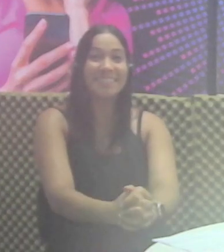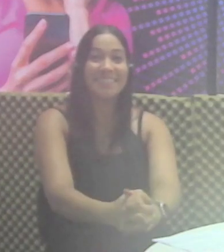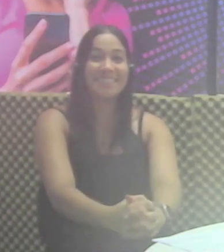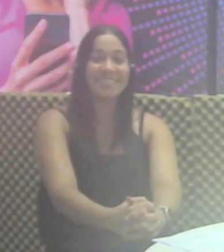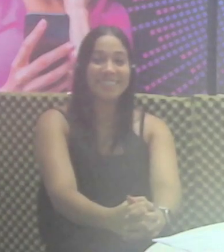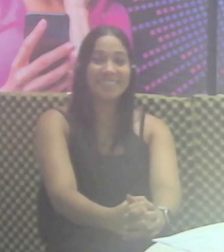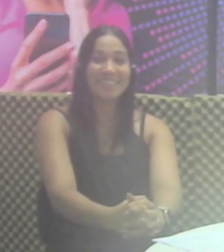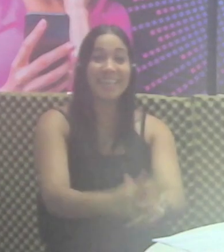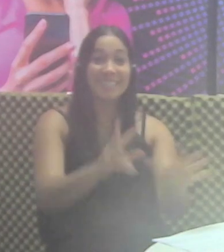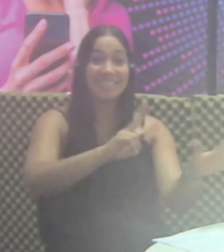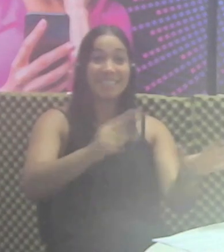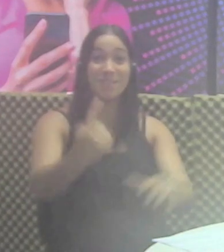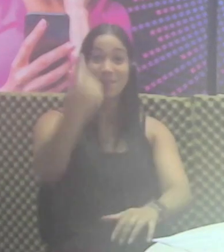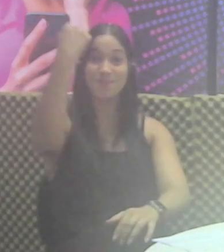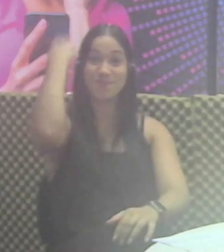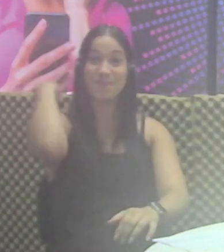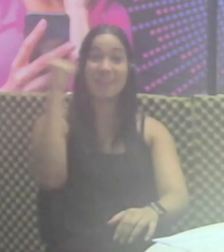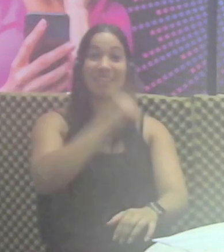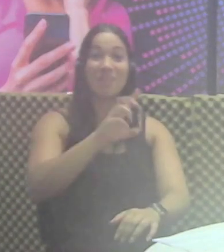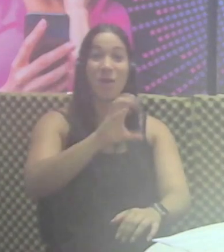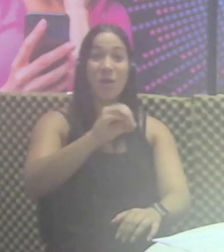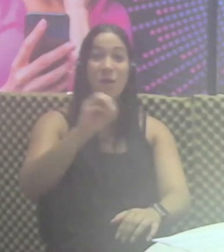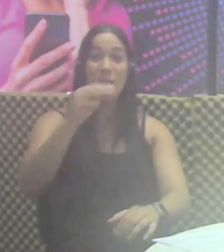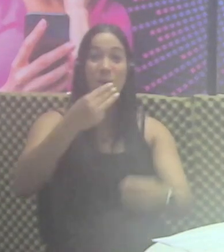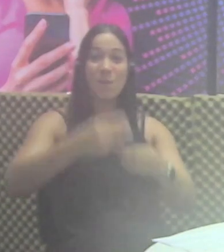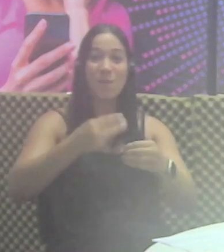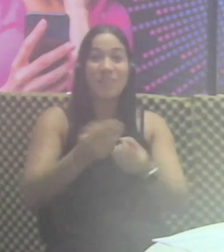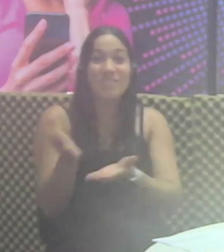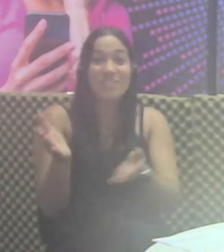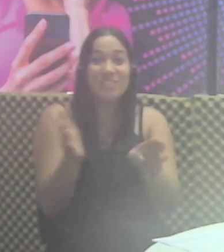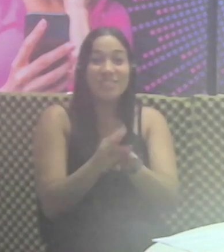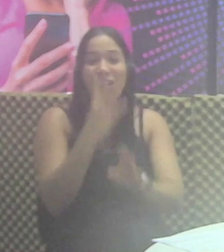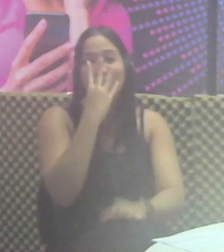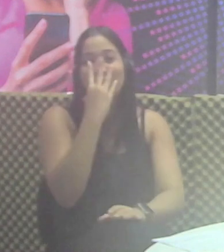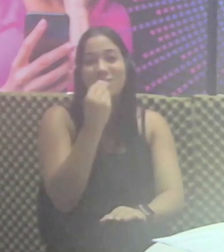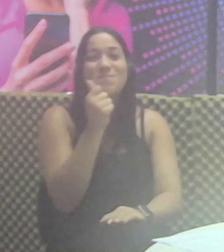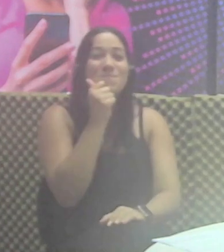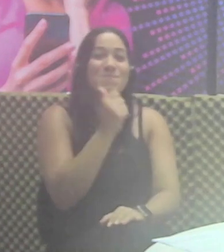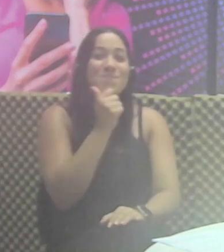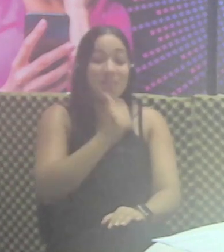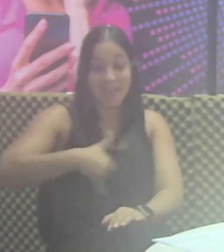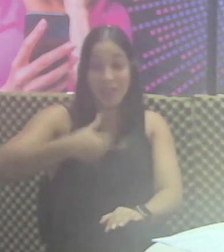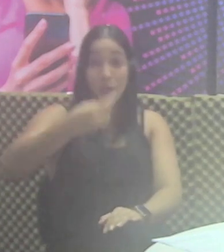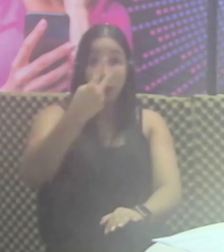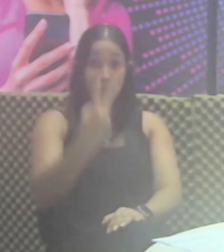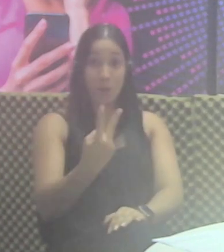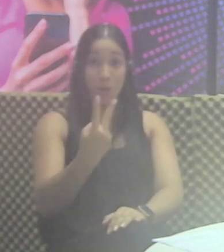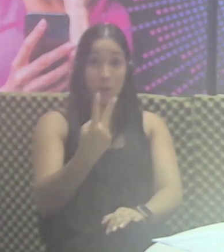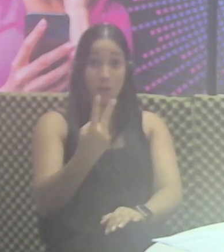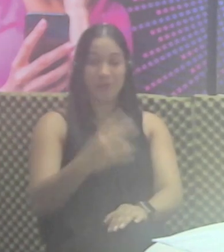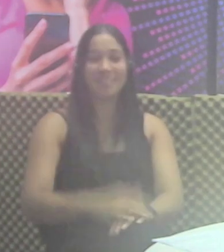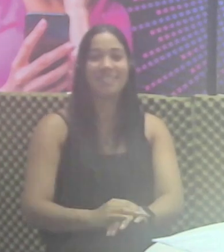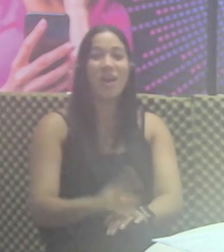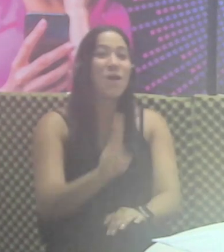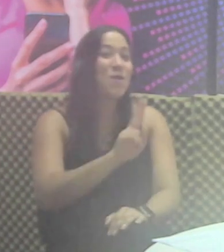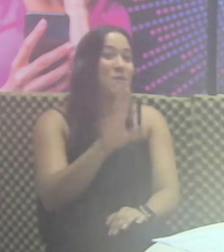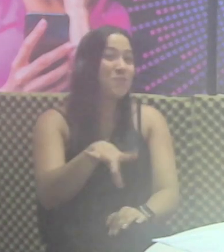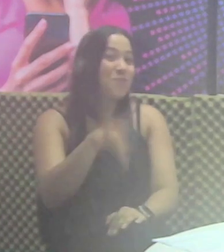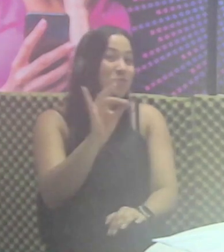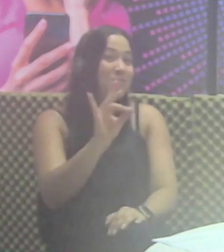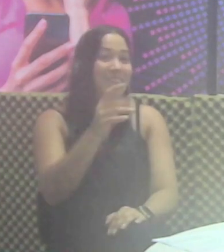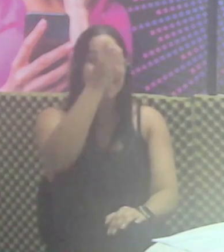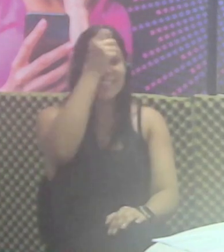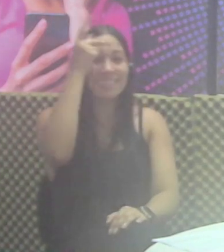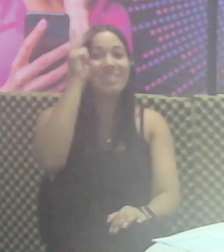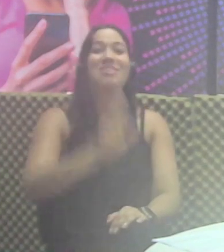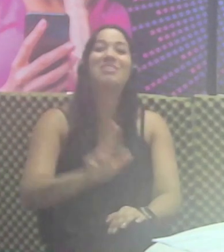Na última semana, o Zoológico Municipal recebeu uma raposinha do campo fêmea, de 2 anos de vida. E para dar um nome ao animal, a Prefeitura de